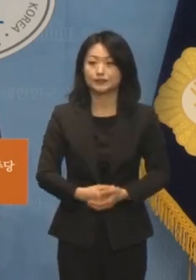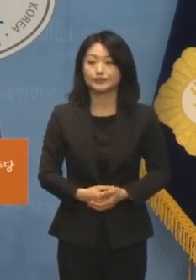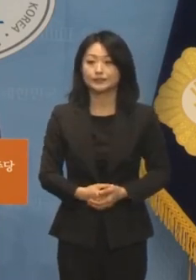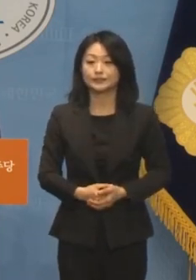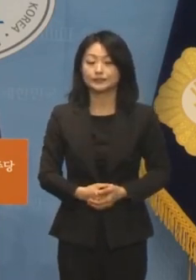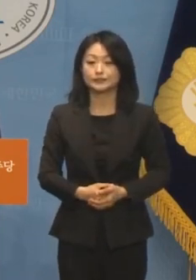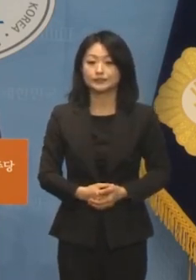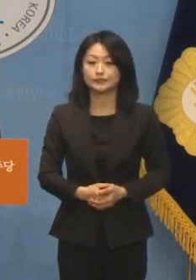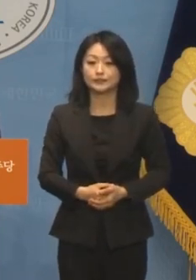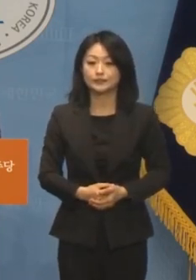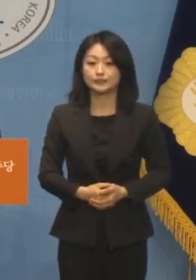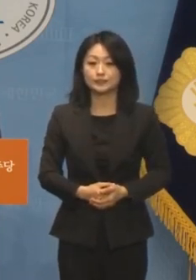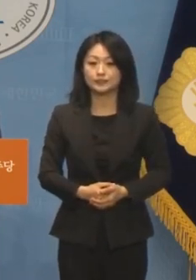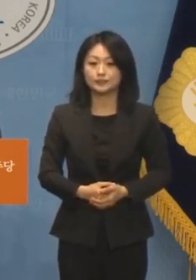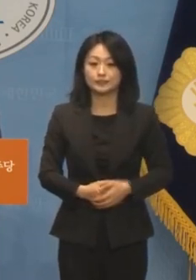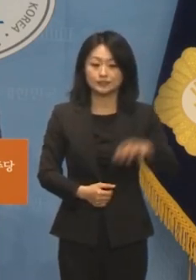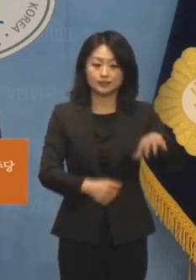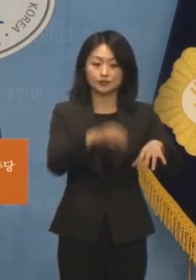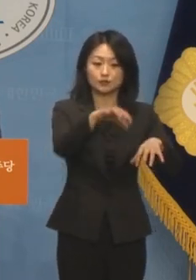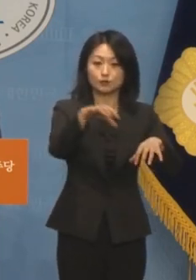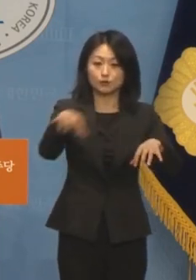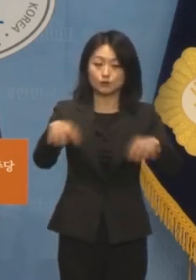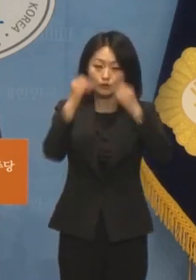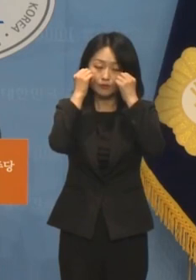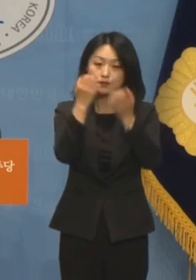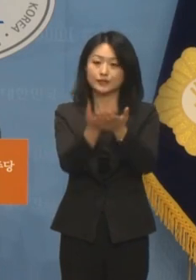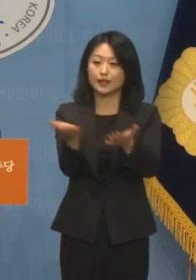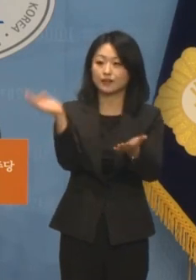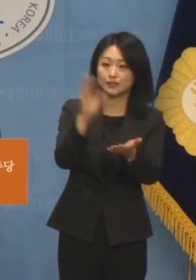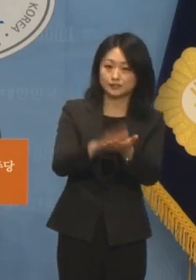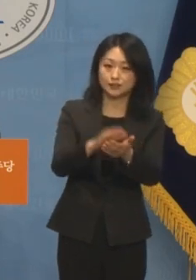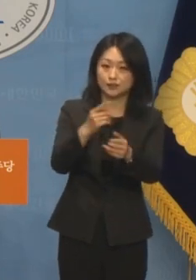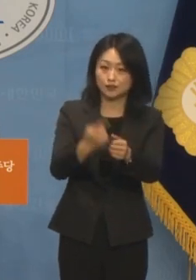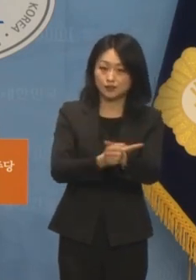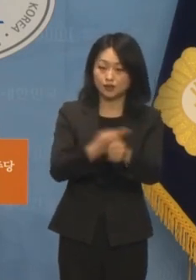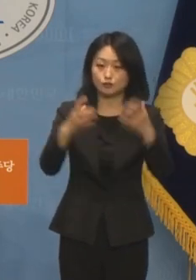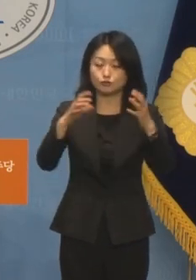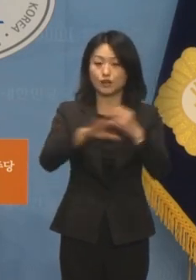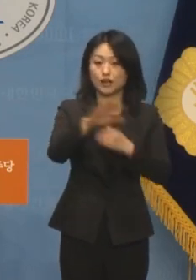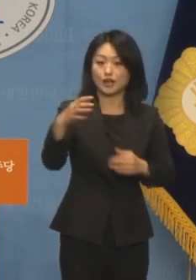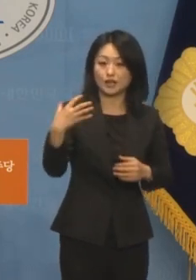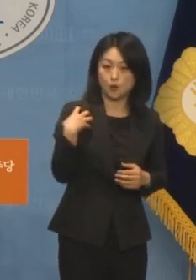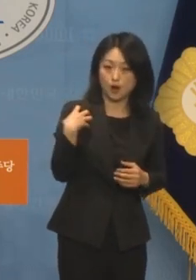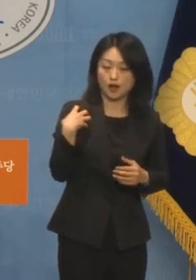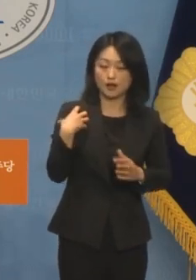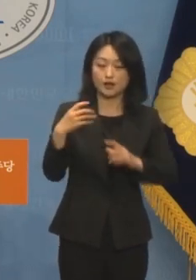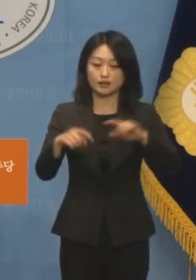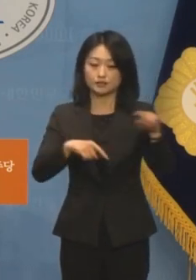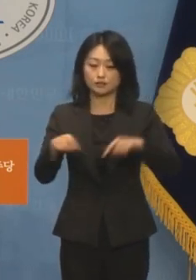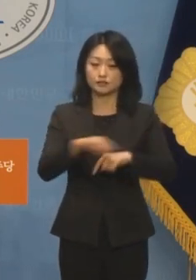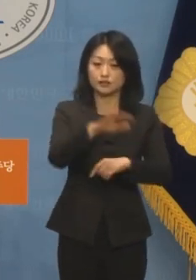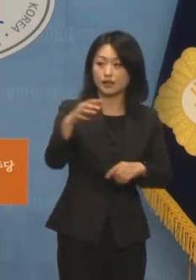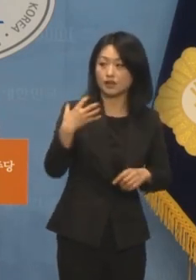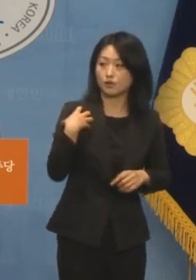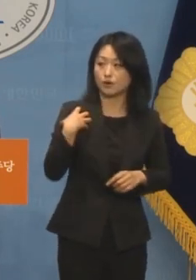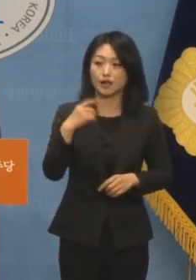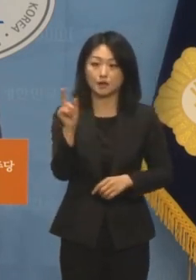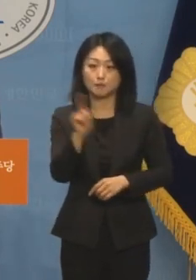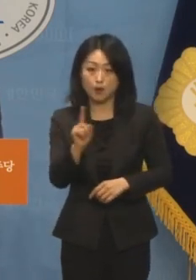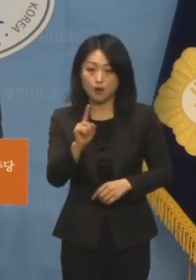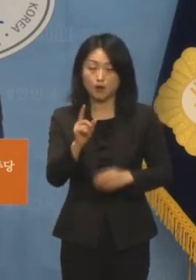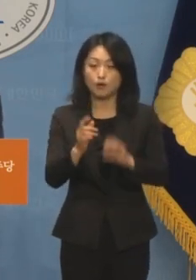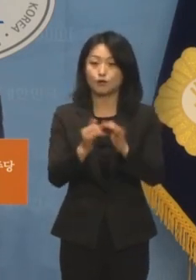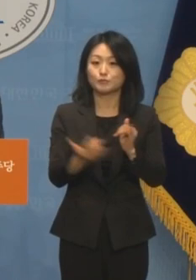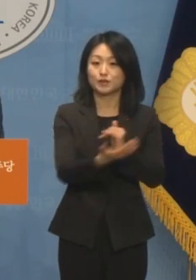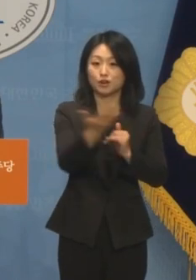모든 영역에 중단 없는 개혁을 통해서 국가의 역할과 정치의 소명이 무엇인지